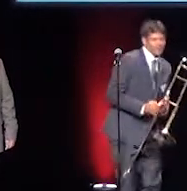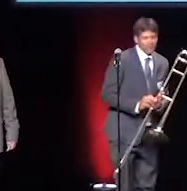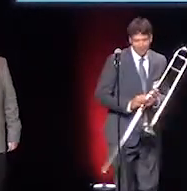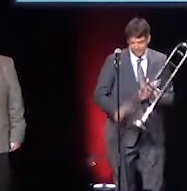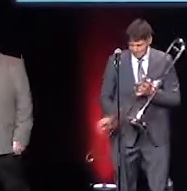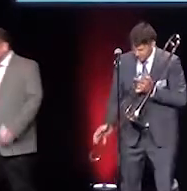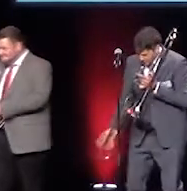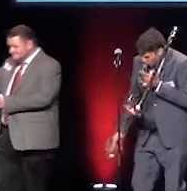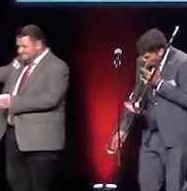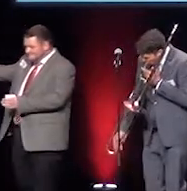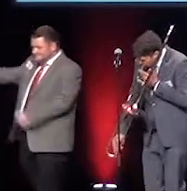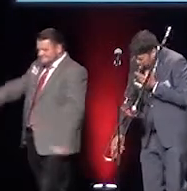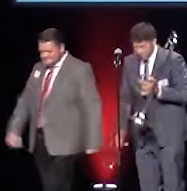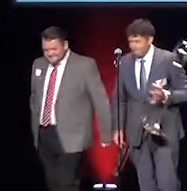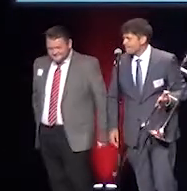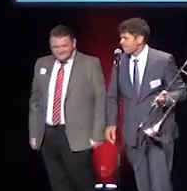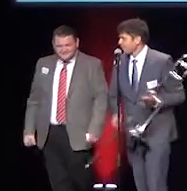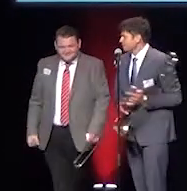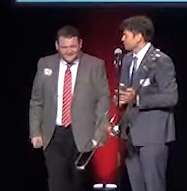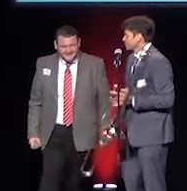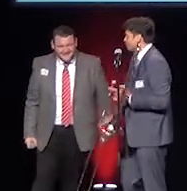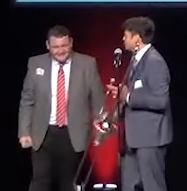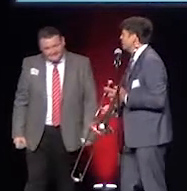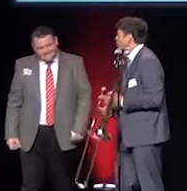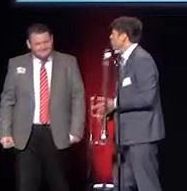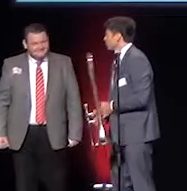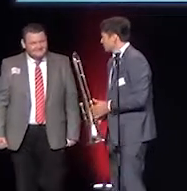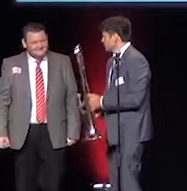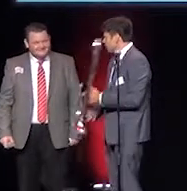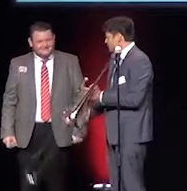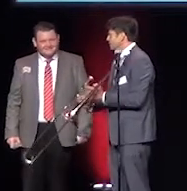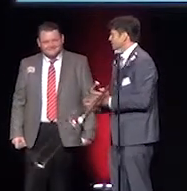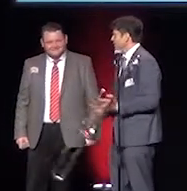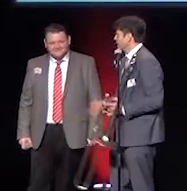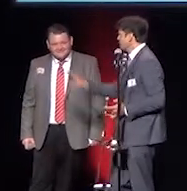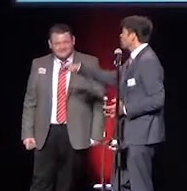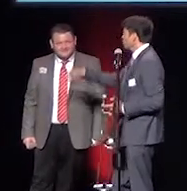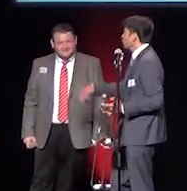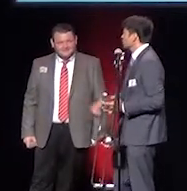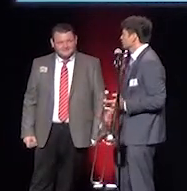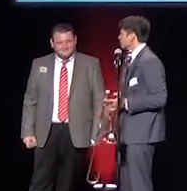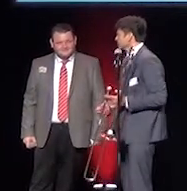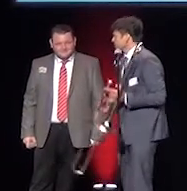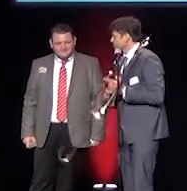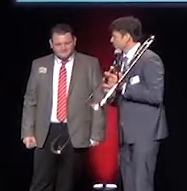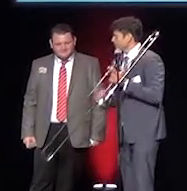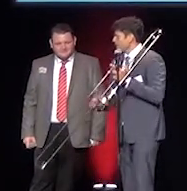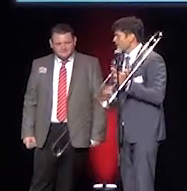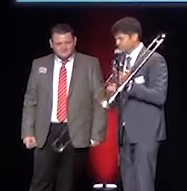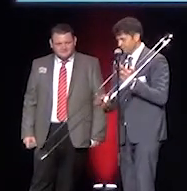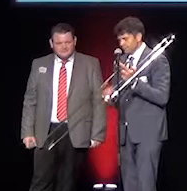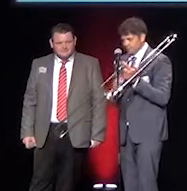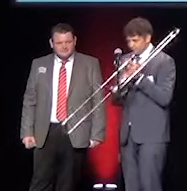meine Damen und Herren, und drei Halbprofis. Melanie, Marc und Klaus, Markus, Matthias und